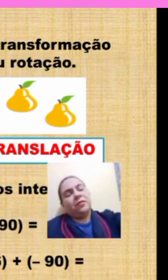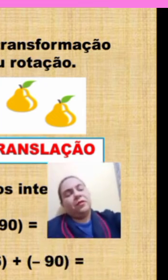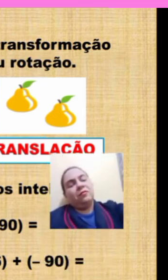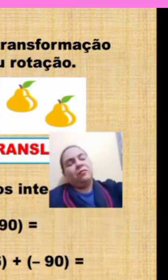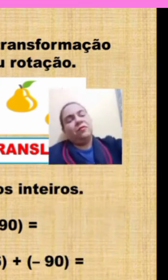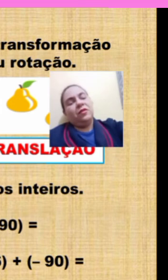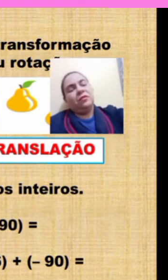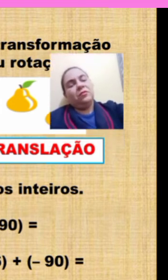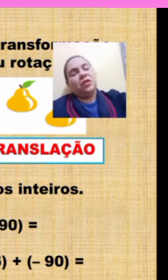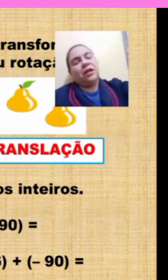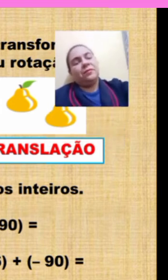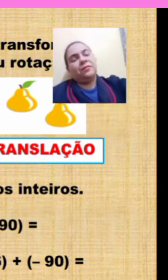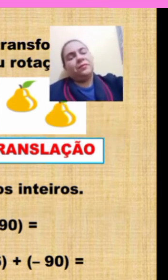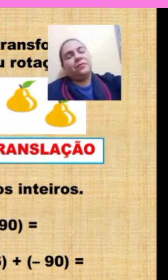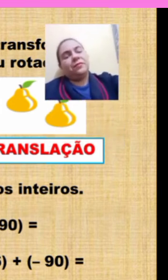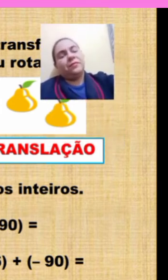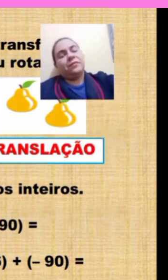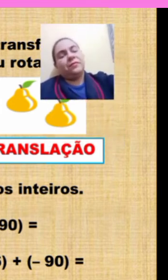Sexta questão.